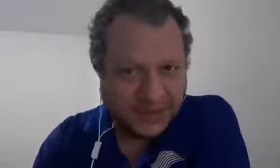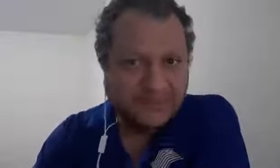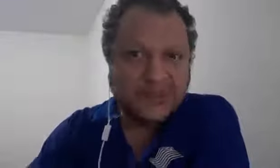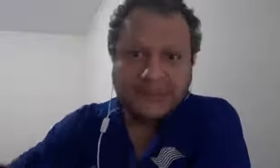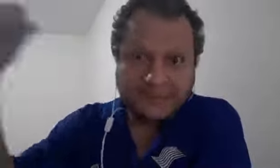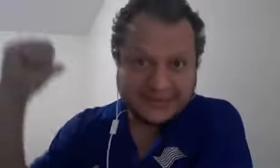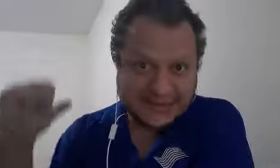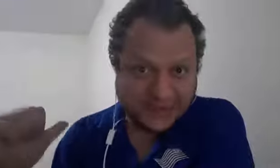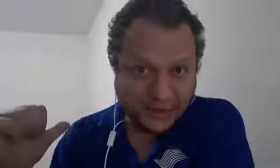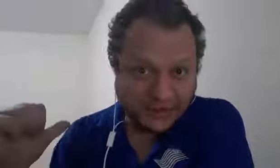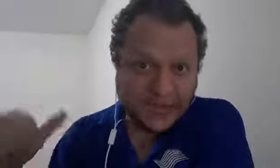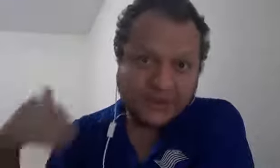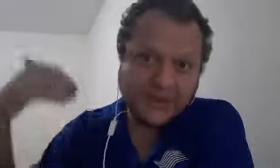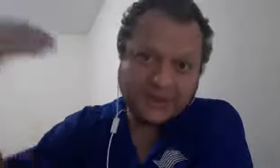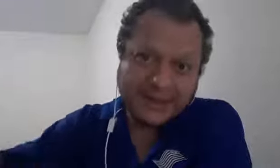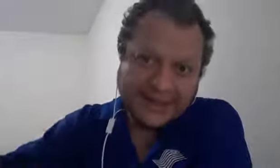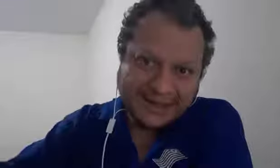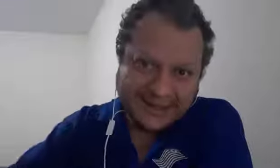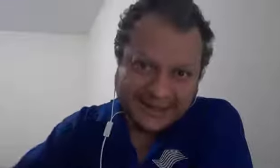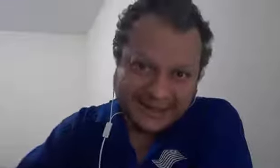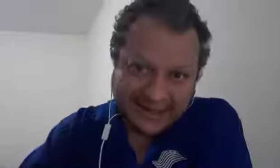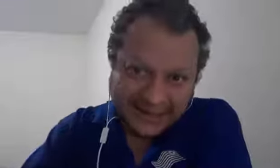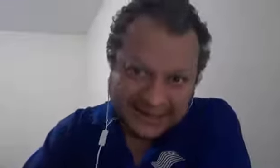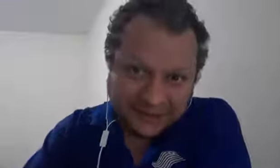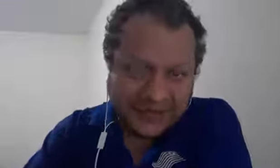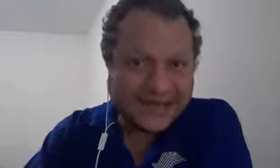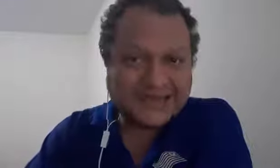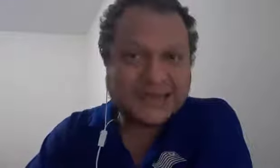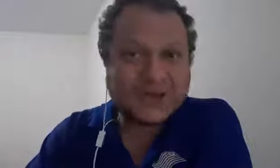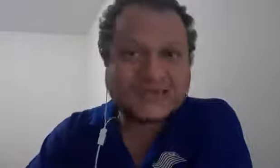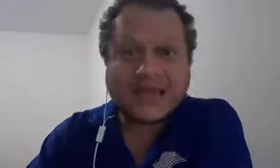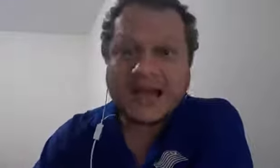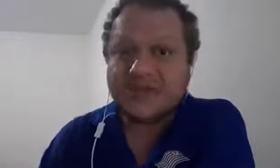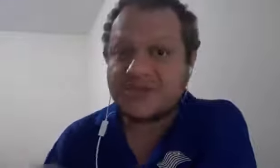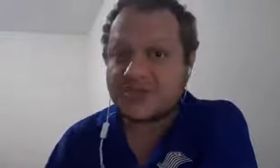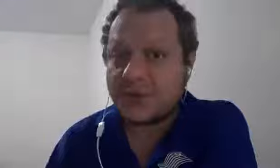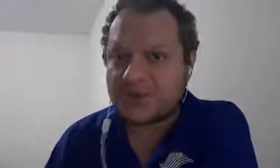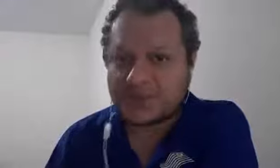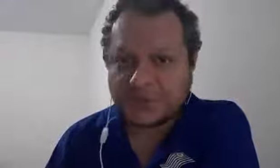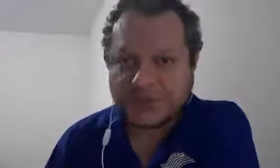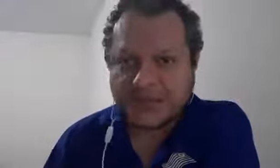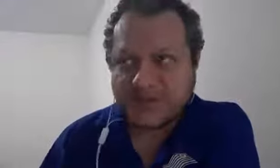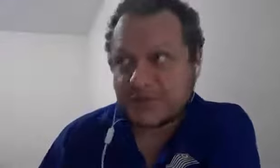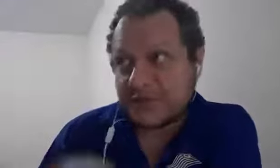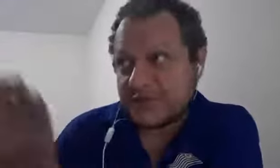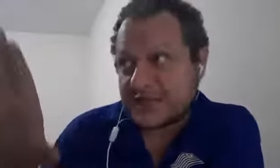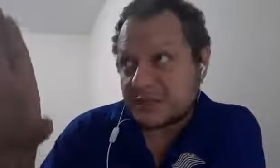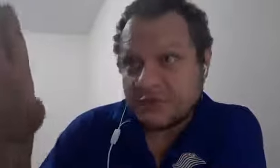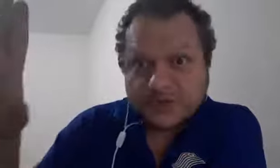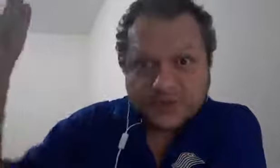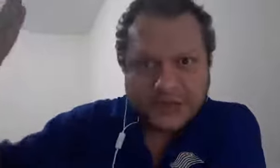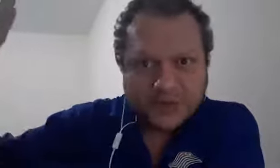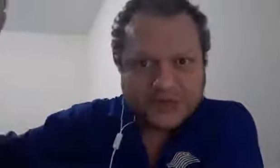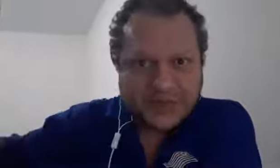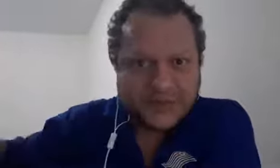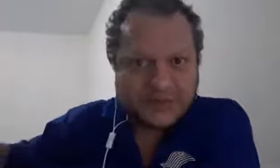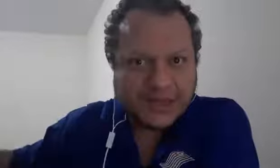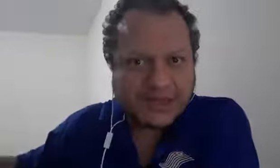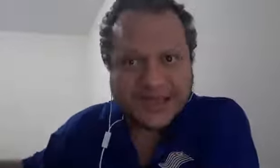terça-feira passada agora foi a última, tá? Terça-feira, antes da nossa live de mostra de processos, ó, vocês vão ouvir uns barulhos aí, porque a minha casa